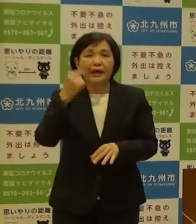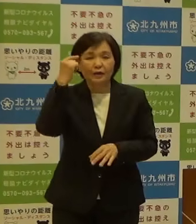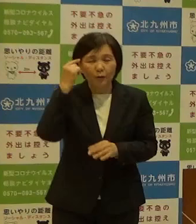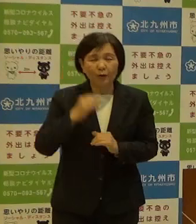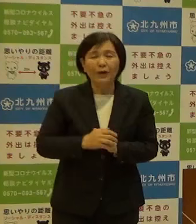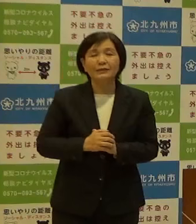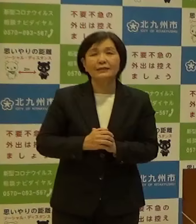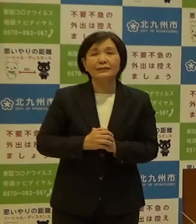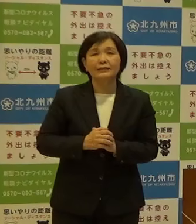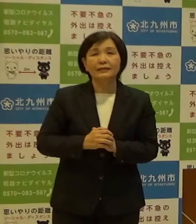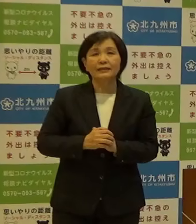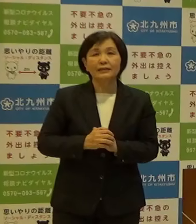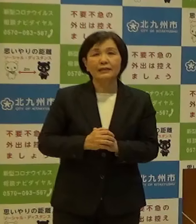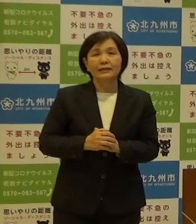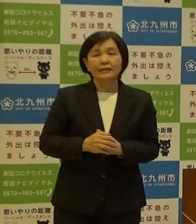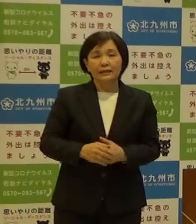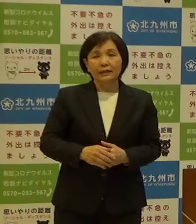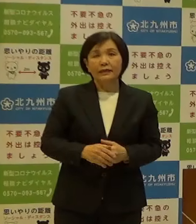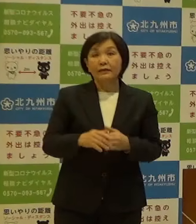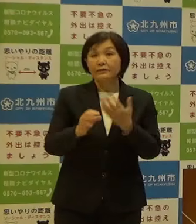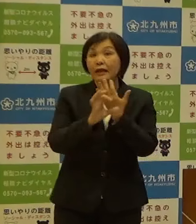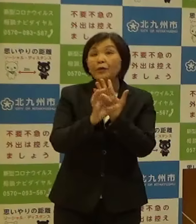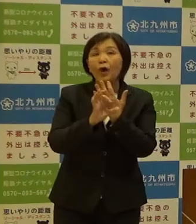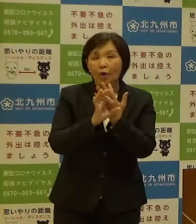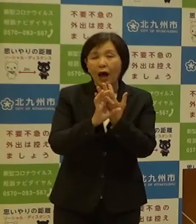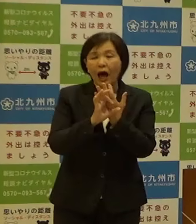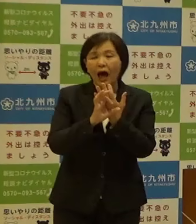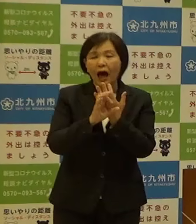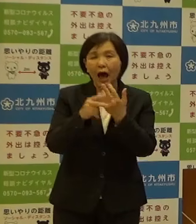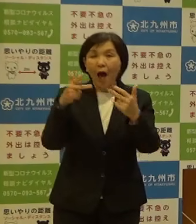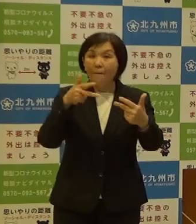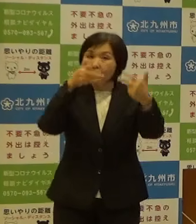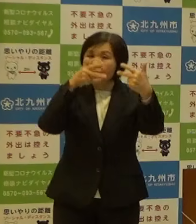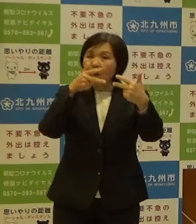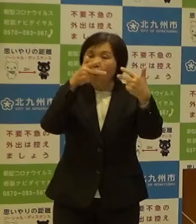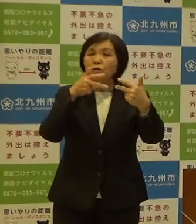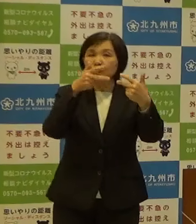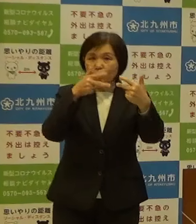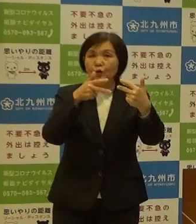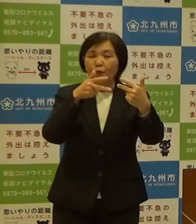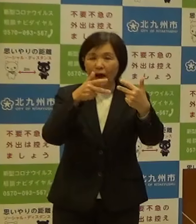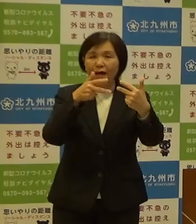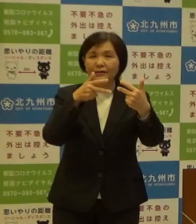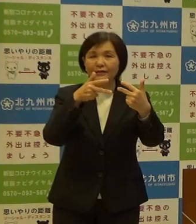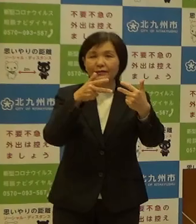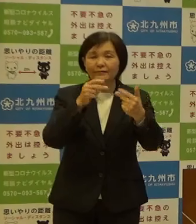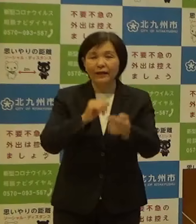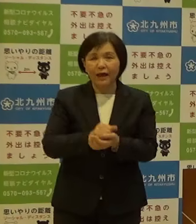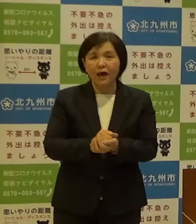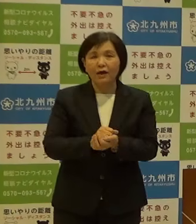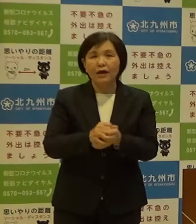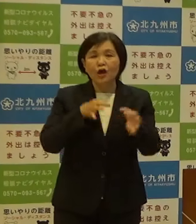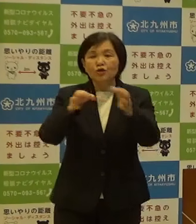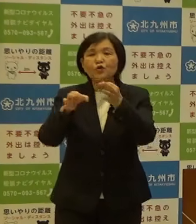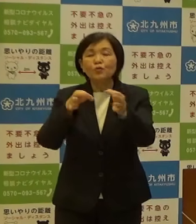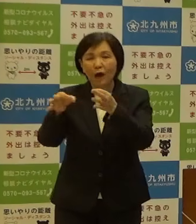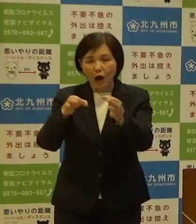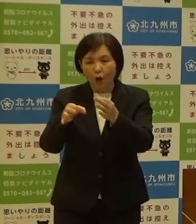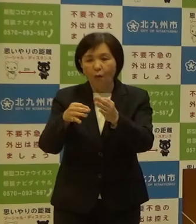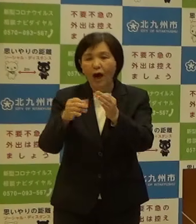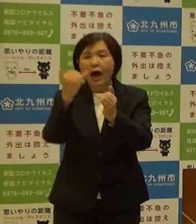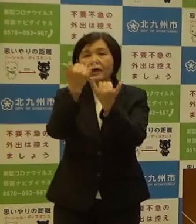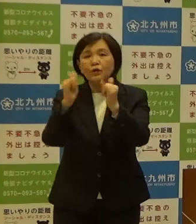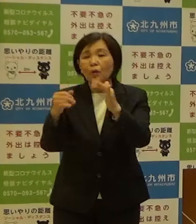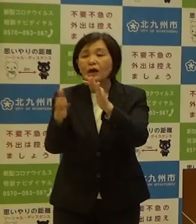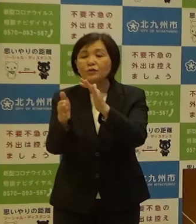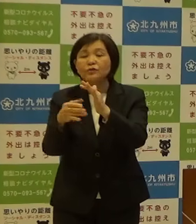例えばビデオ通話でオンライン規制、スーパーは1人または少人数で空いている時間に、ジョギング